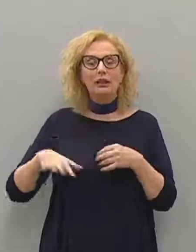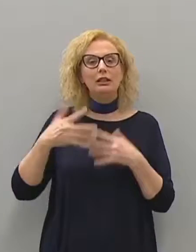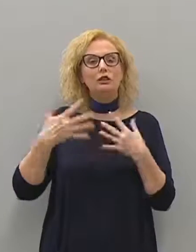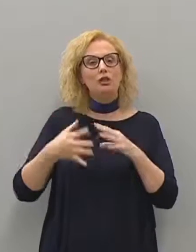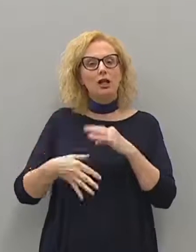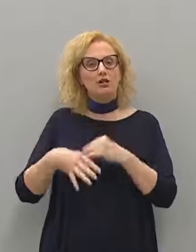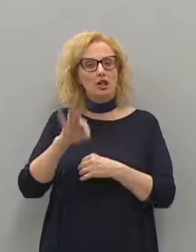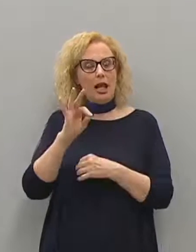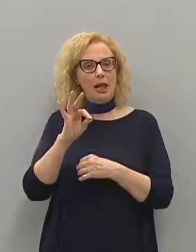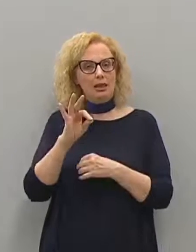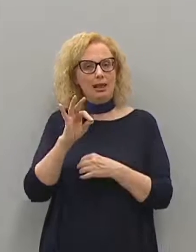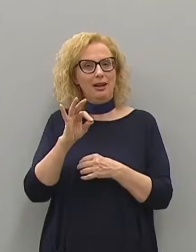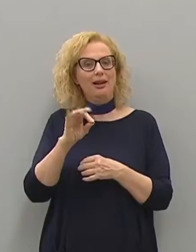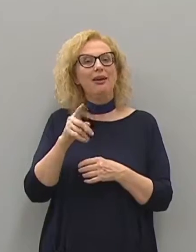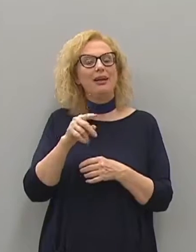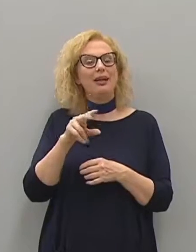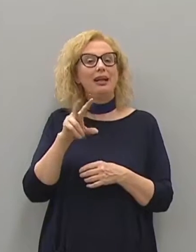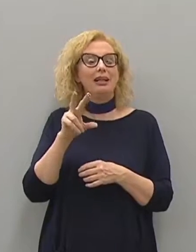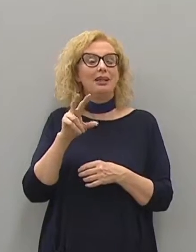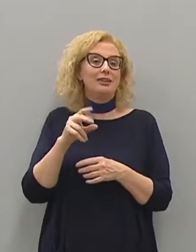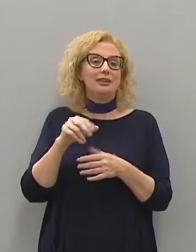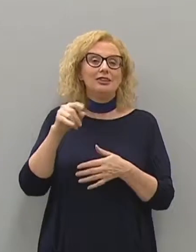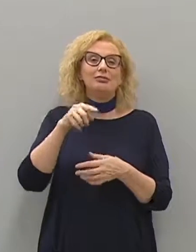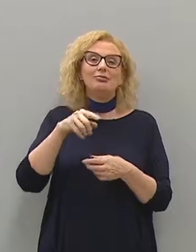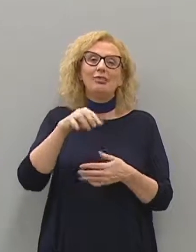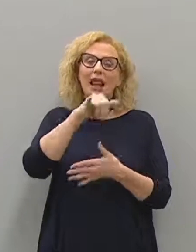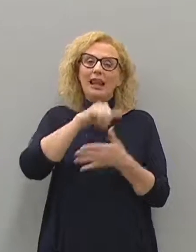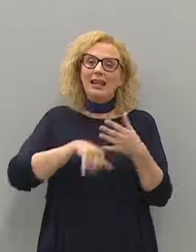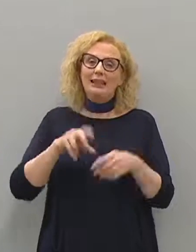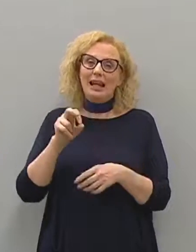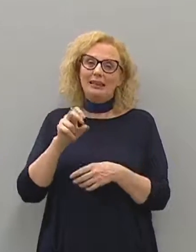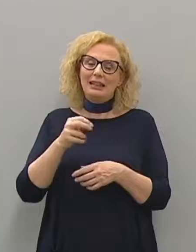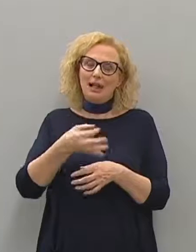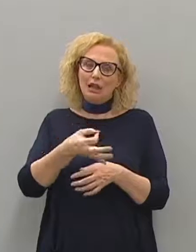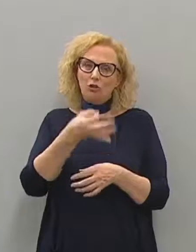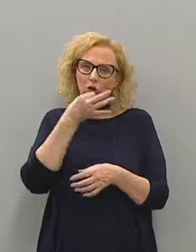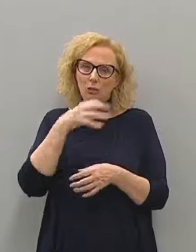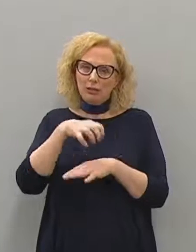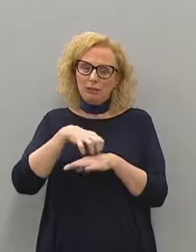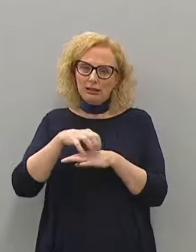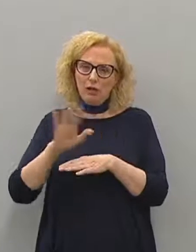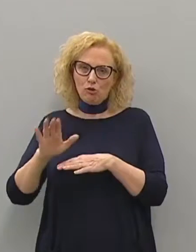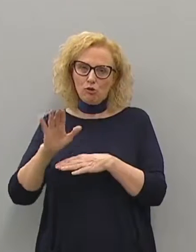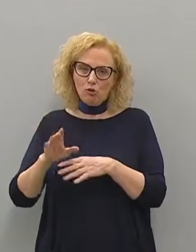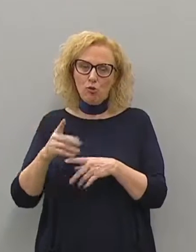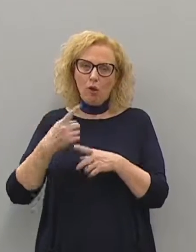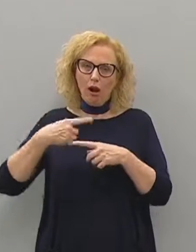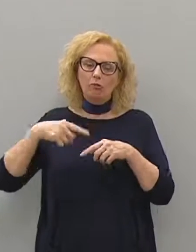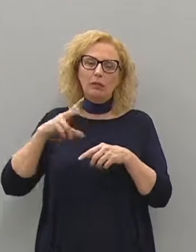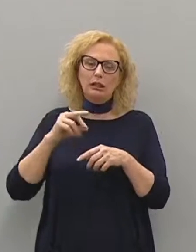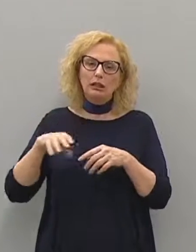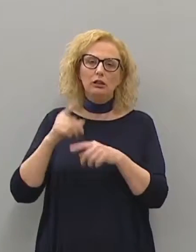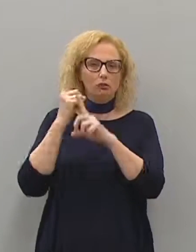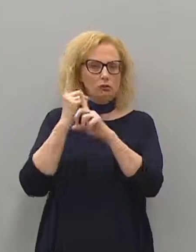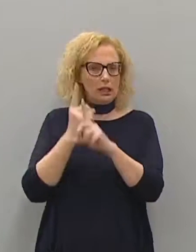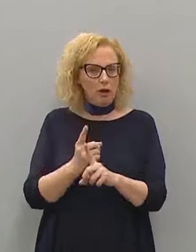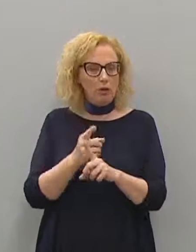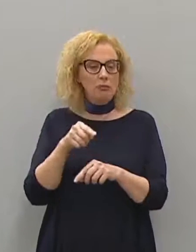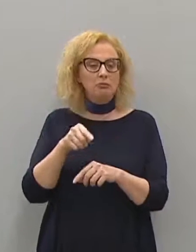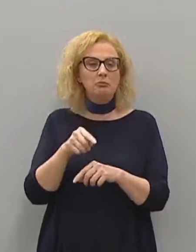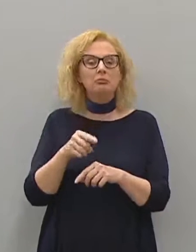prevista da una circolare del 30 di ottobre della del ministero di poter far di poter confermare un